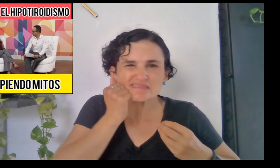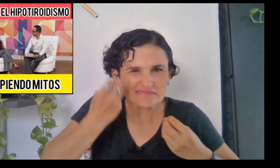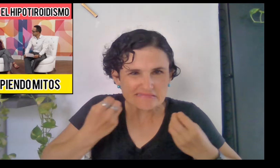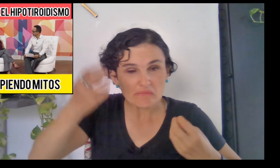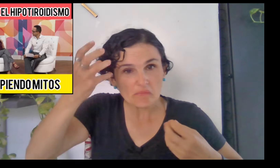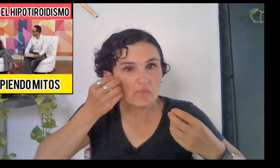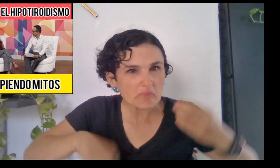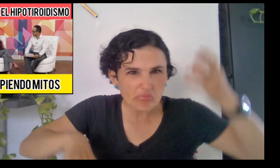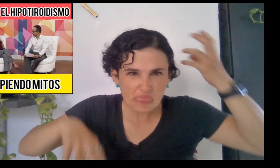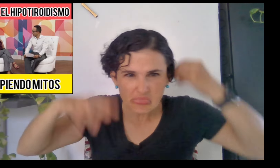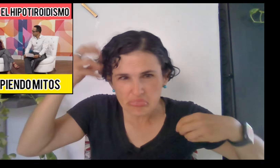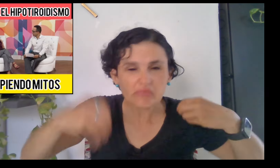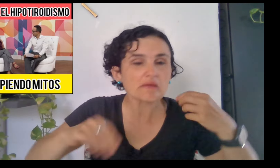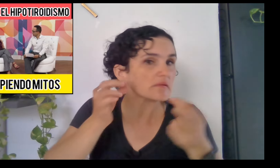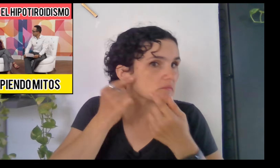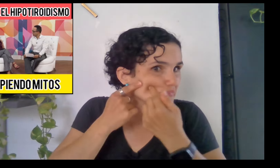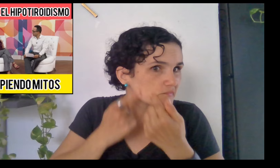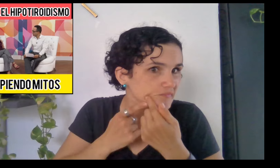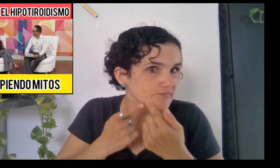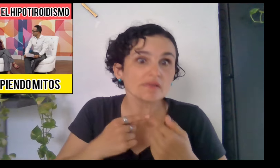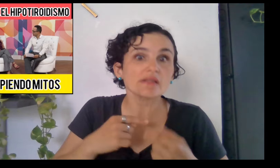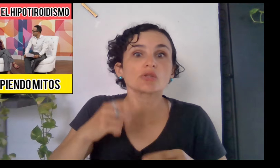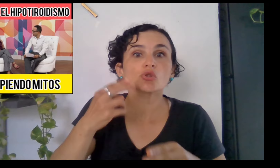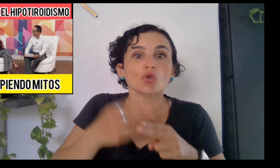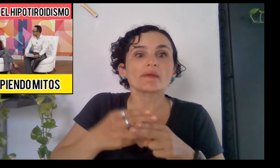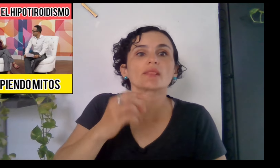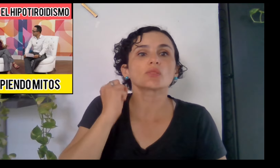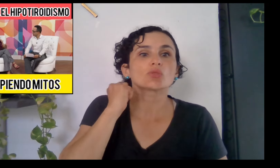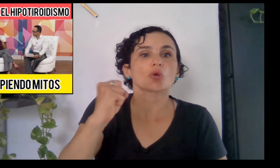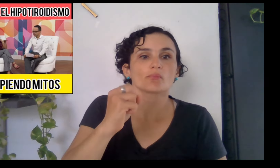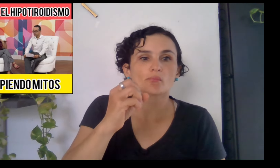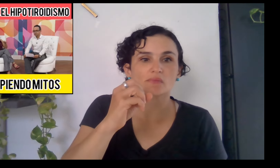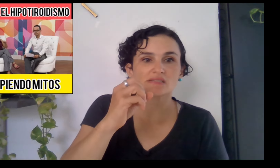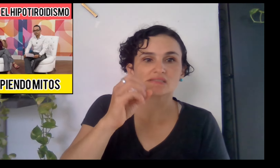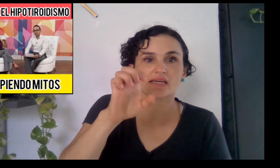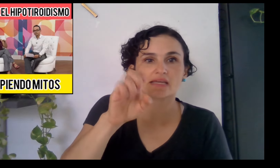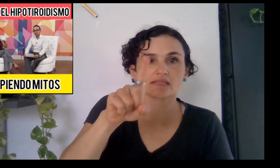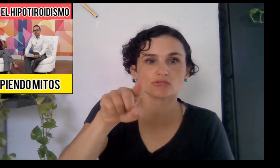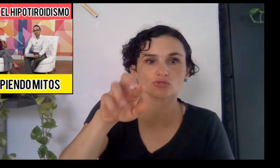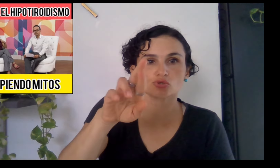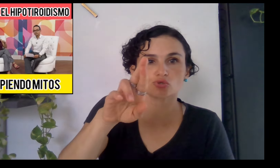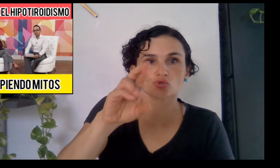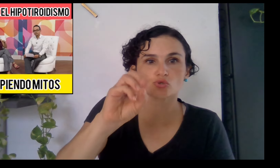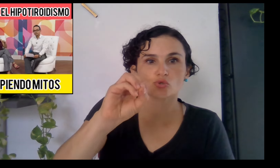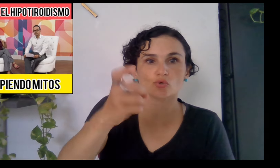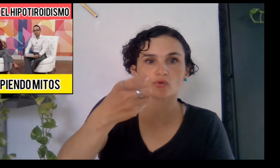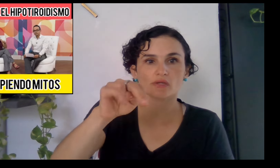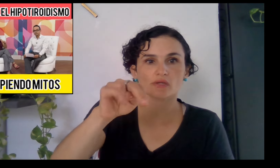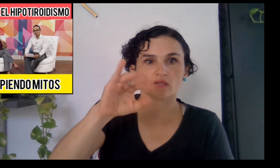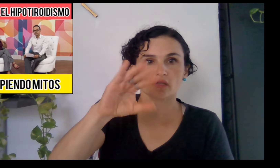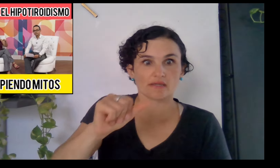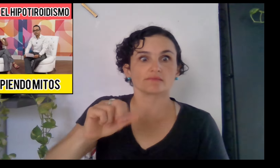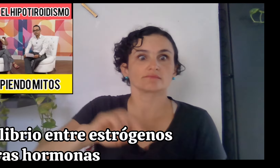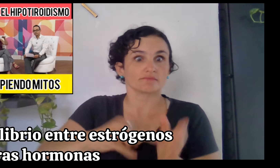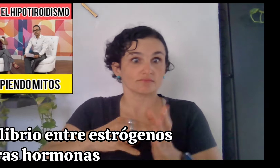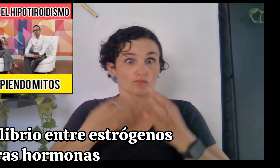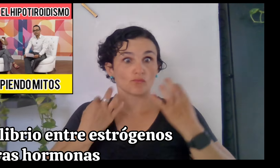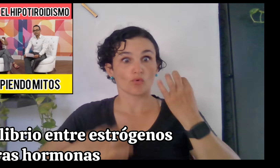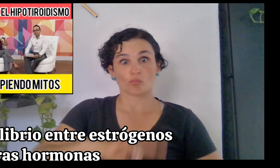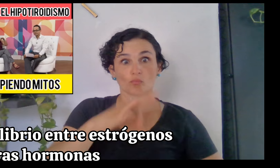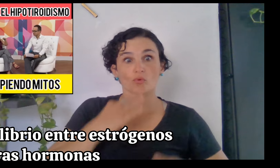se llama dominancia estrogénica. ¿Y es qué quiere decir eso? Que hay, en las hormonas nosotros tenemos que tener un equilibrio entre los estrógenos y las